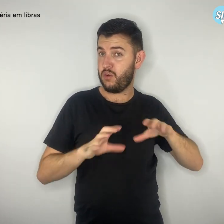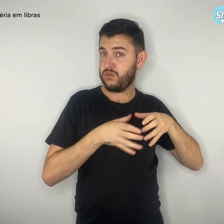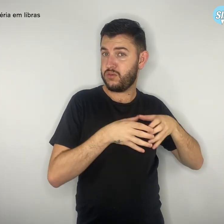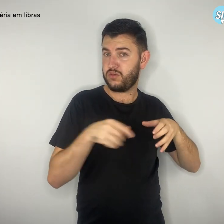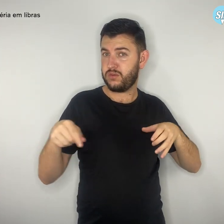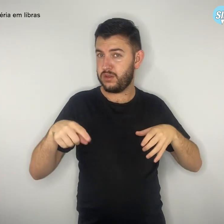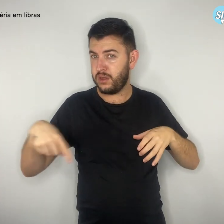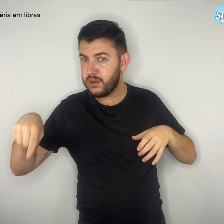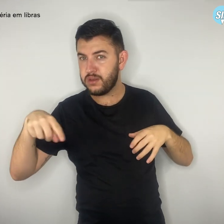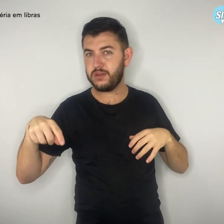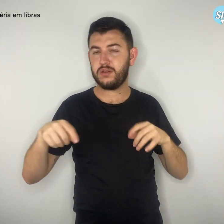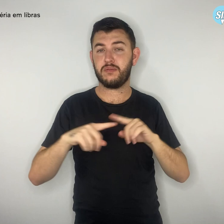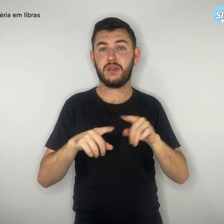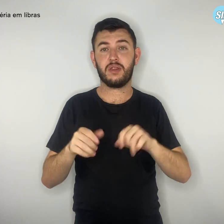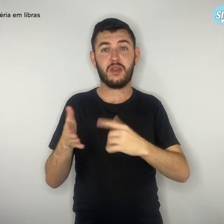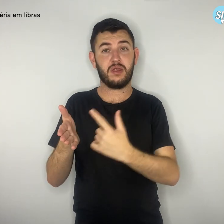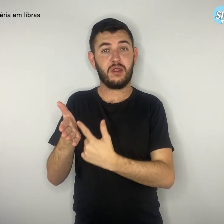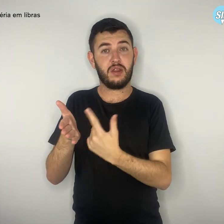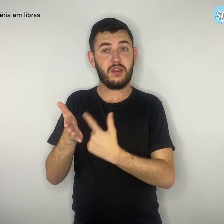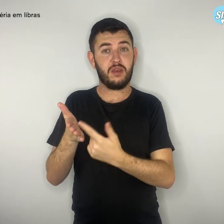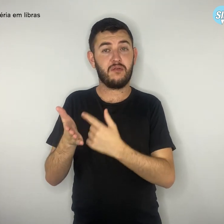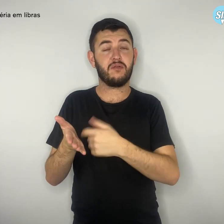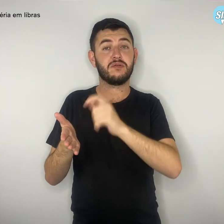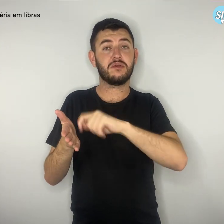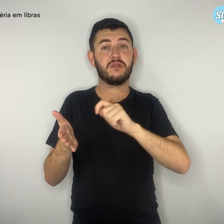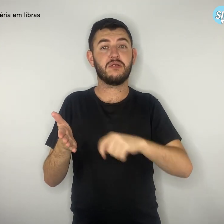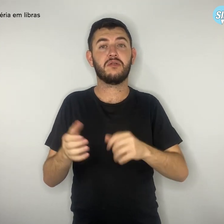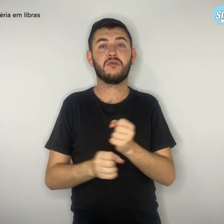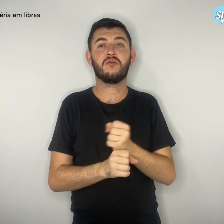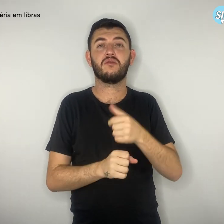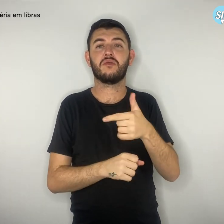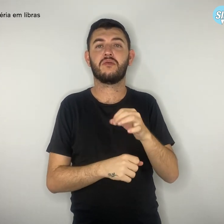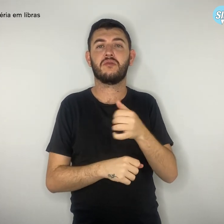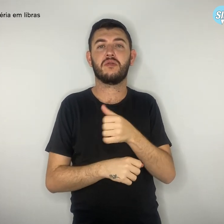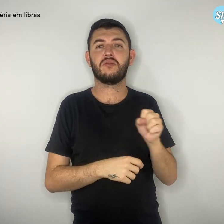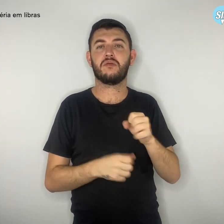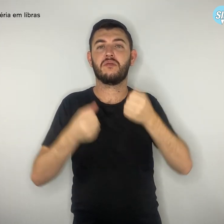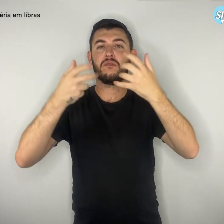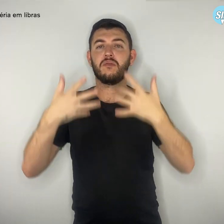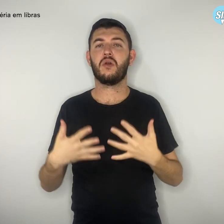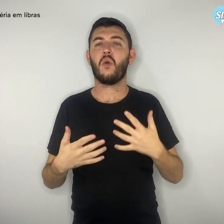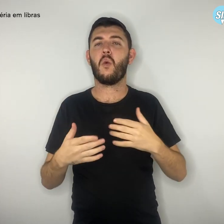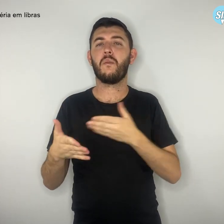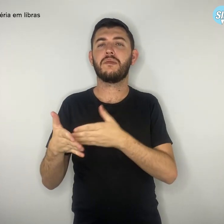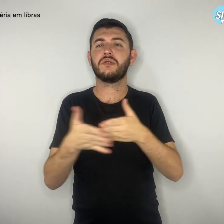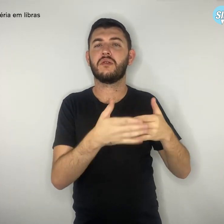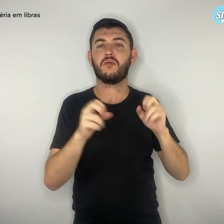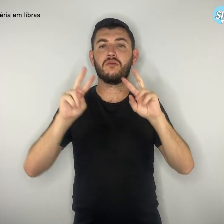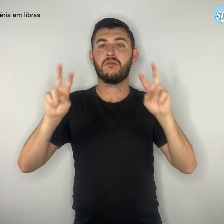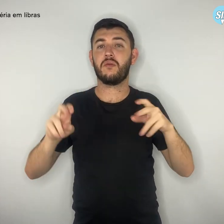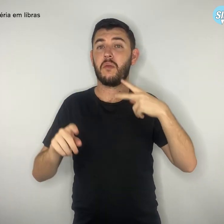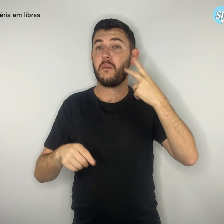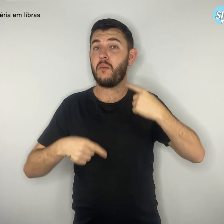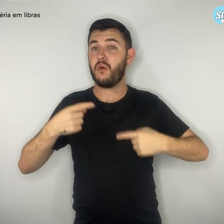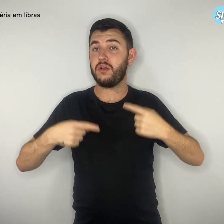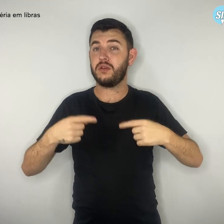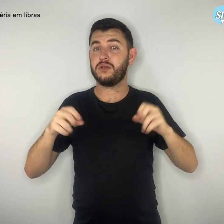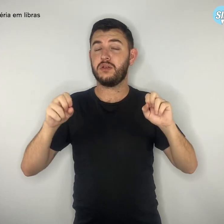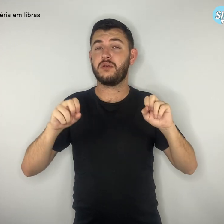livro de 2018, ele explica que um dos obstáculos para o que ele chamou de política